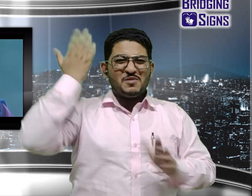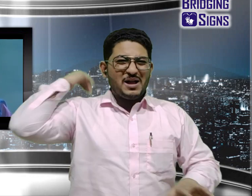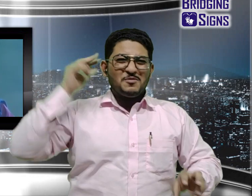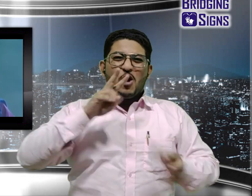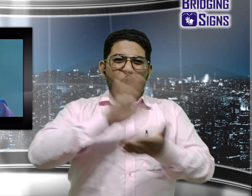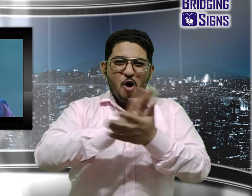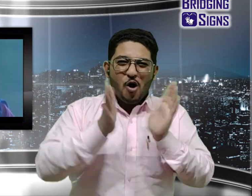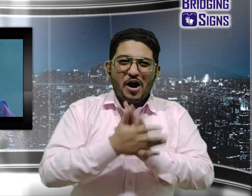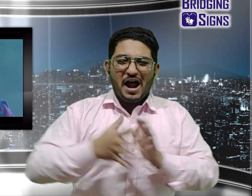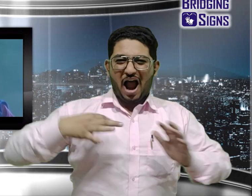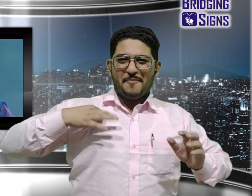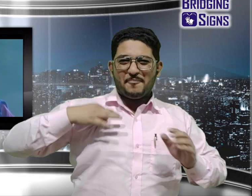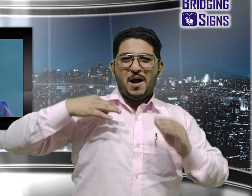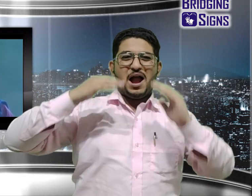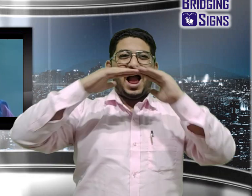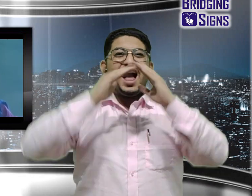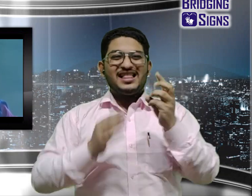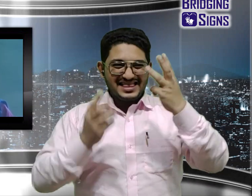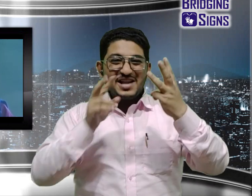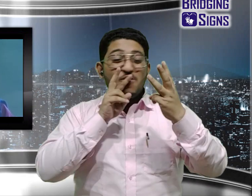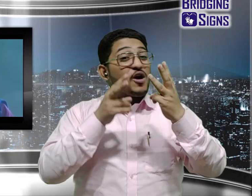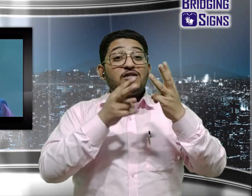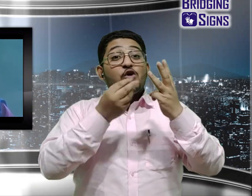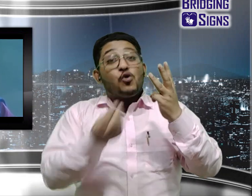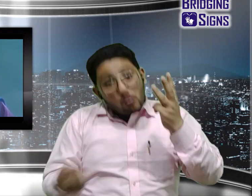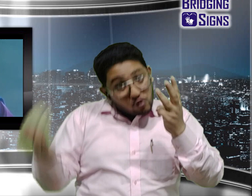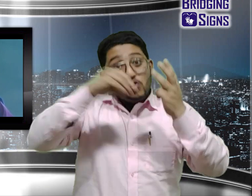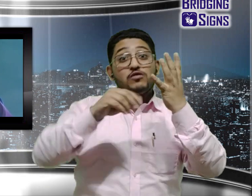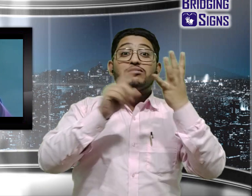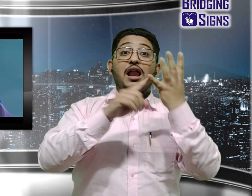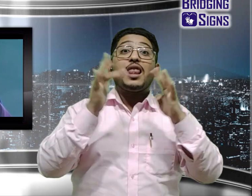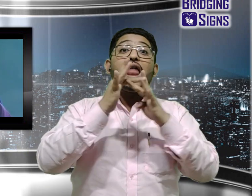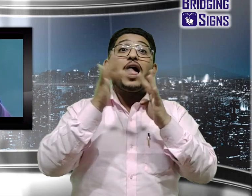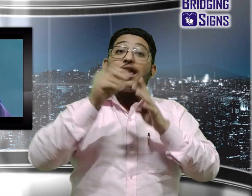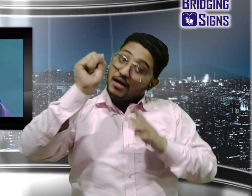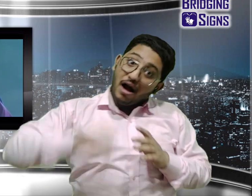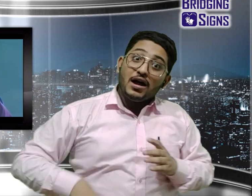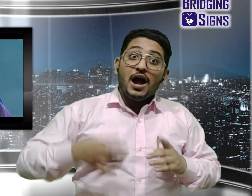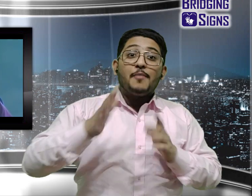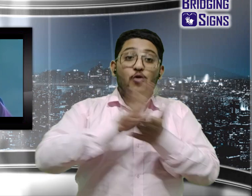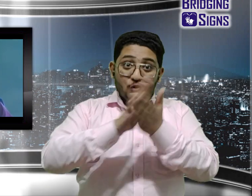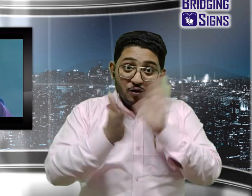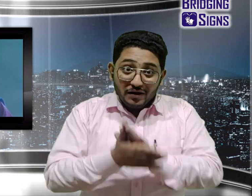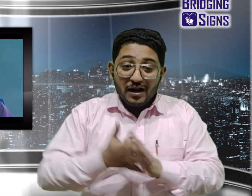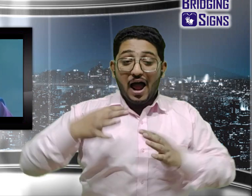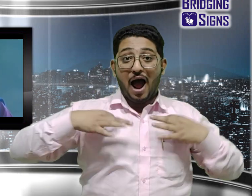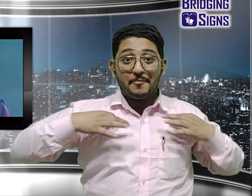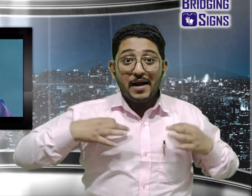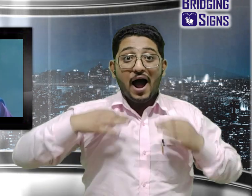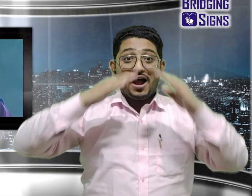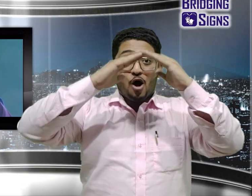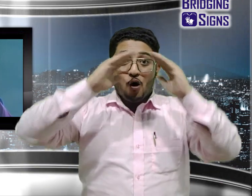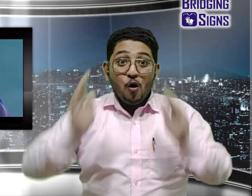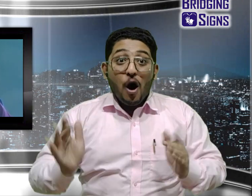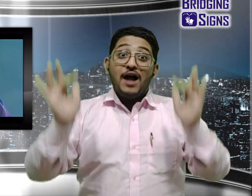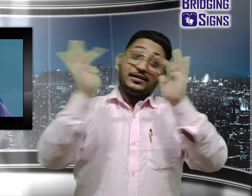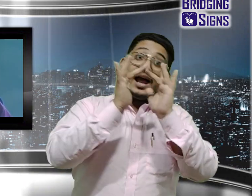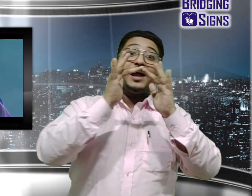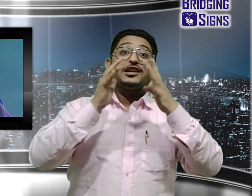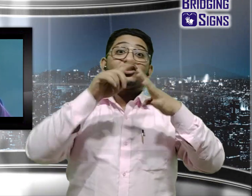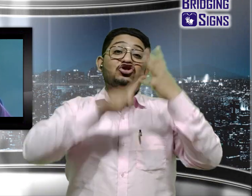कपड़ा मकान, उसको हमें चेंज करके रोटी कपड़ा मकान और इंटरनेट अब कहना ज़रूरी है, क्योंकि इसको गवर्नमेंट ने